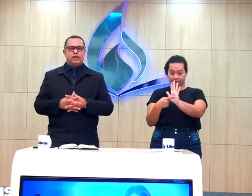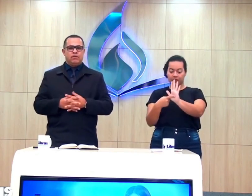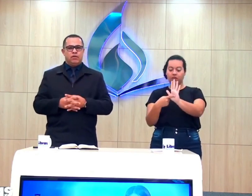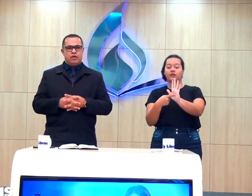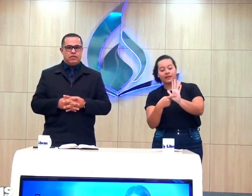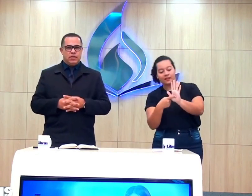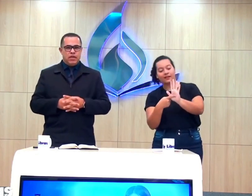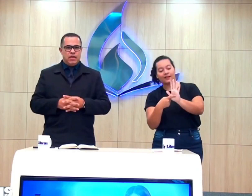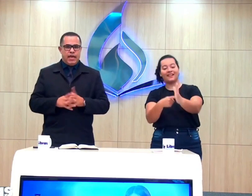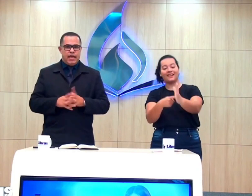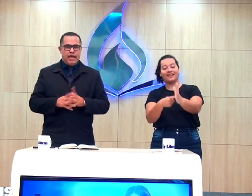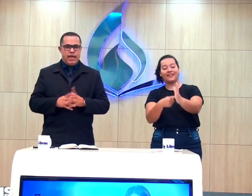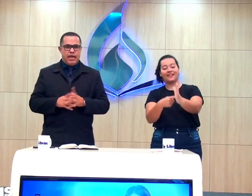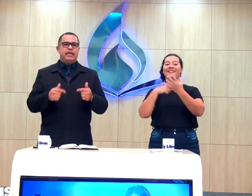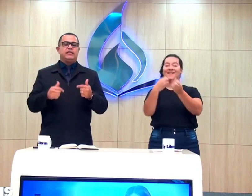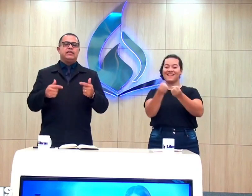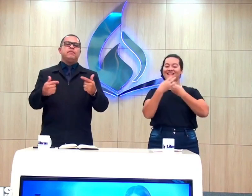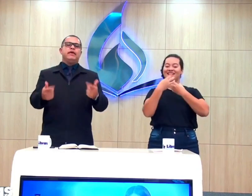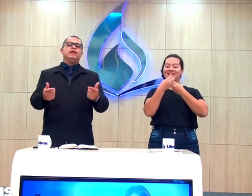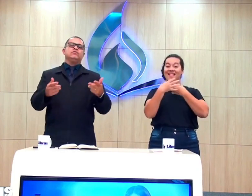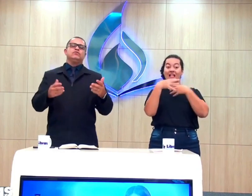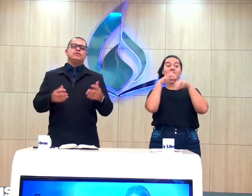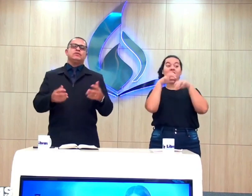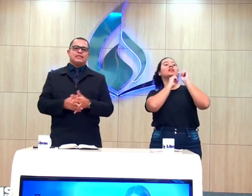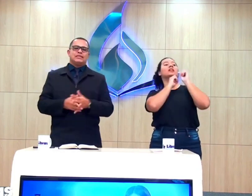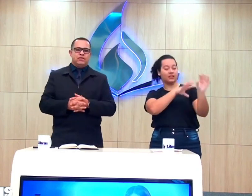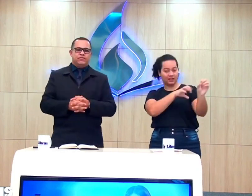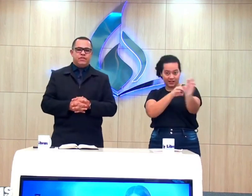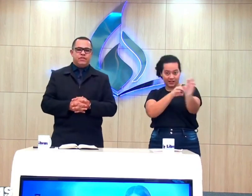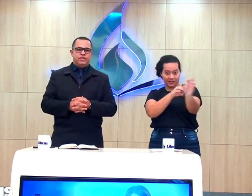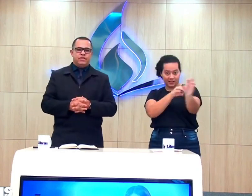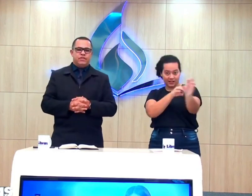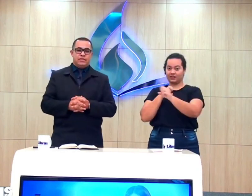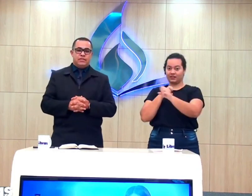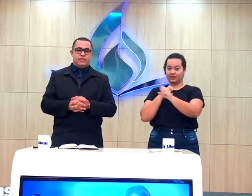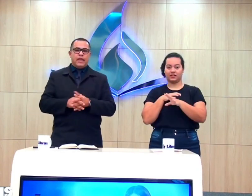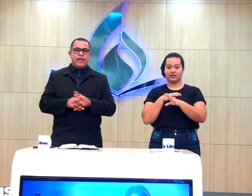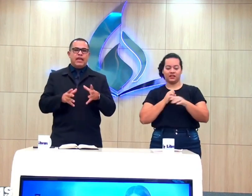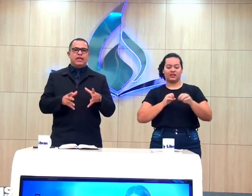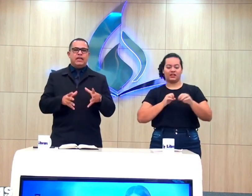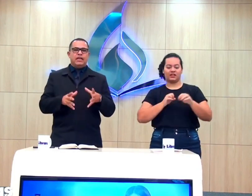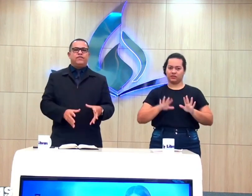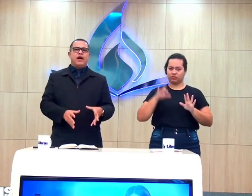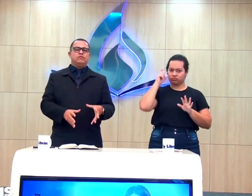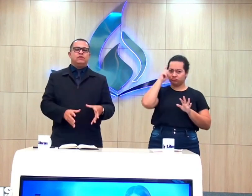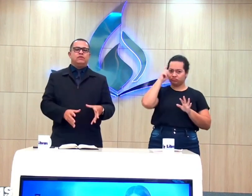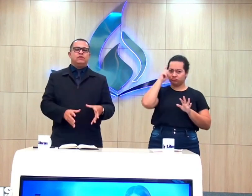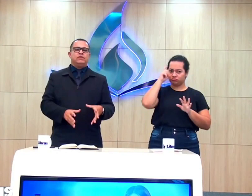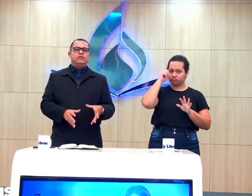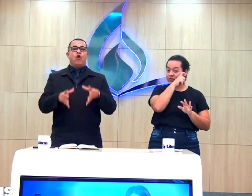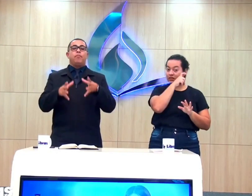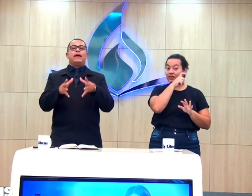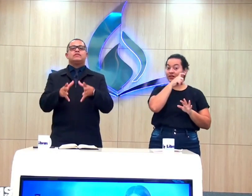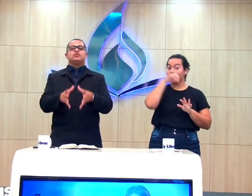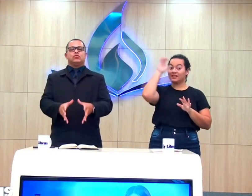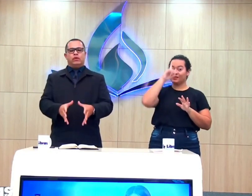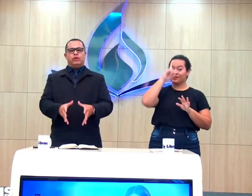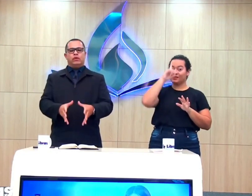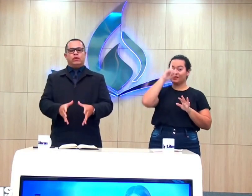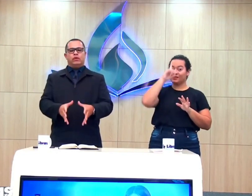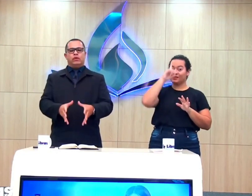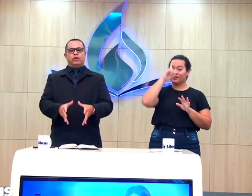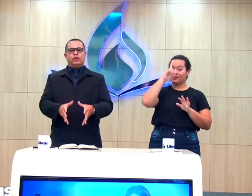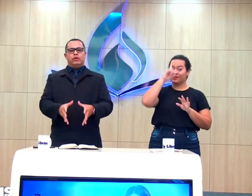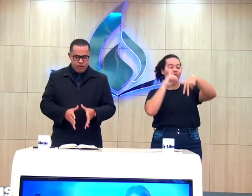ensinando para nós, que em detrimento das adversidades, quem não falta é o